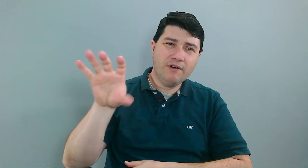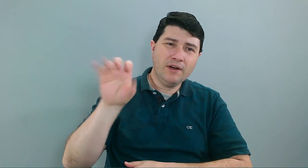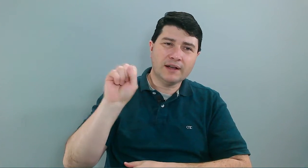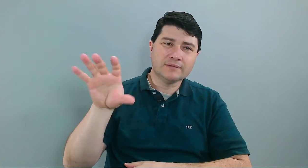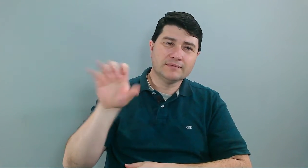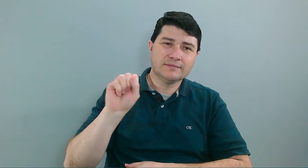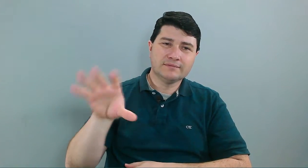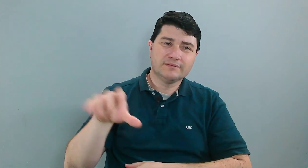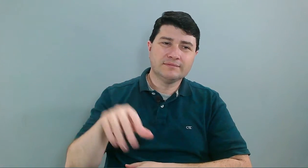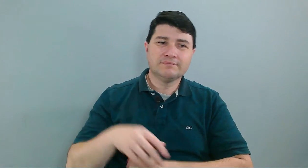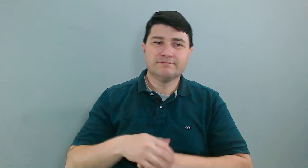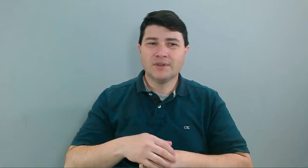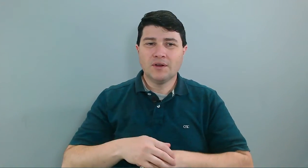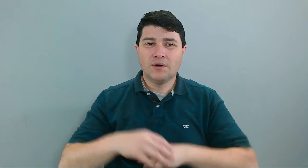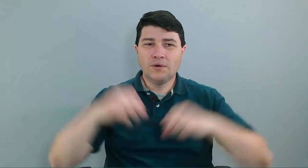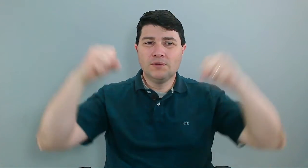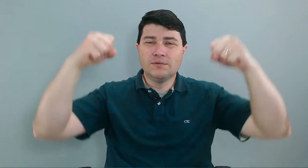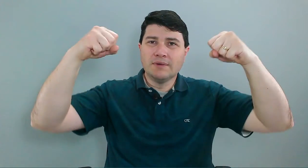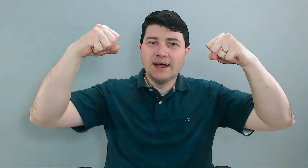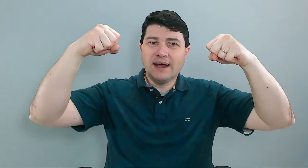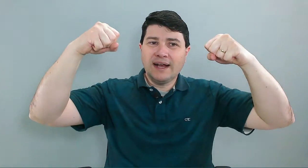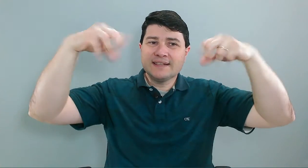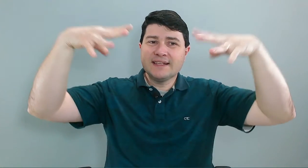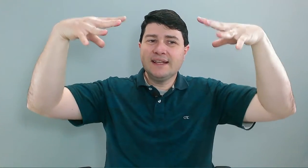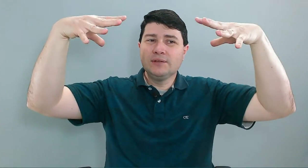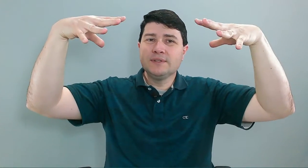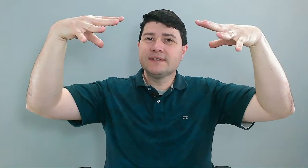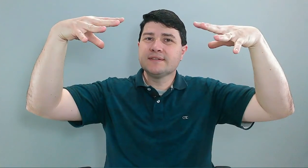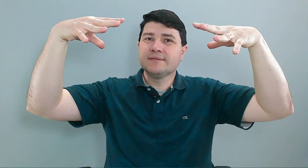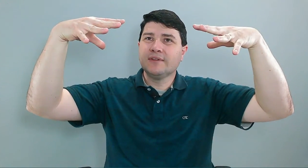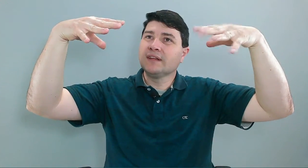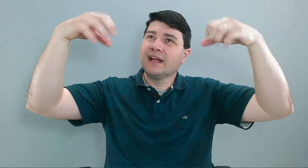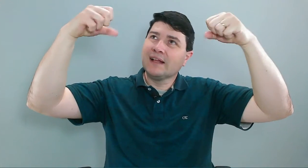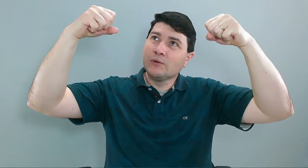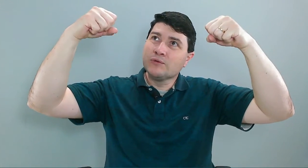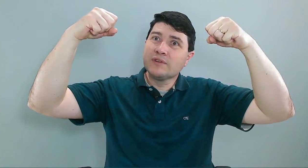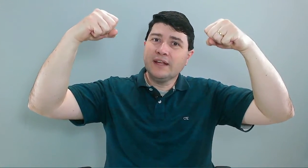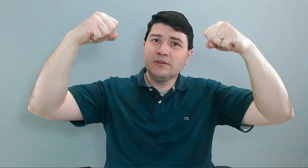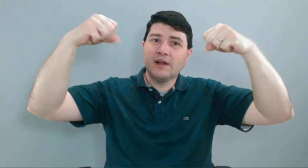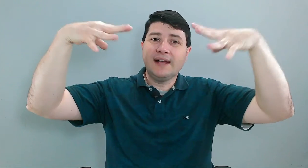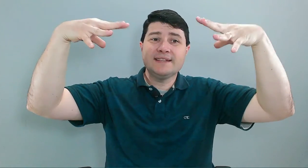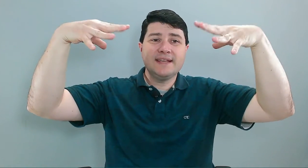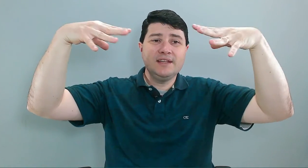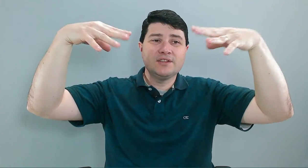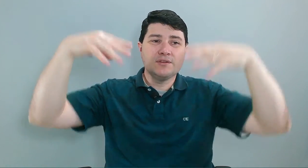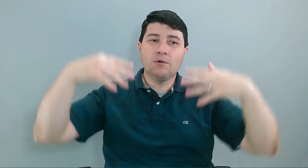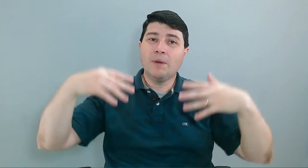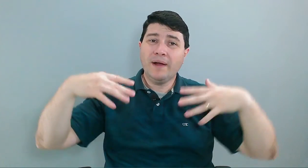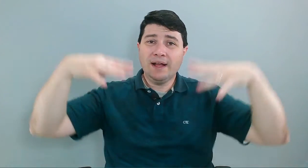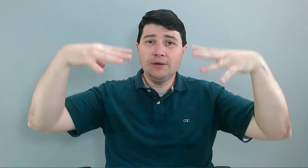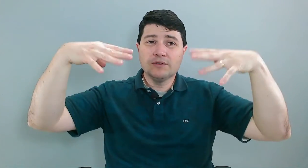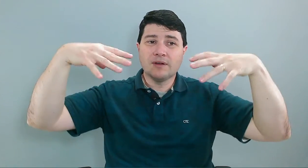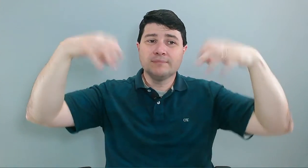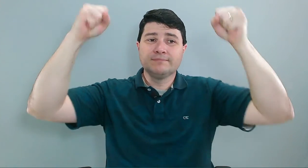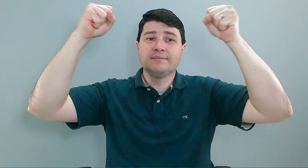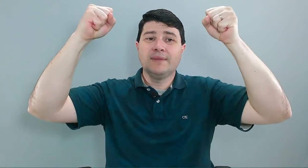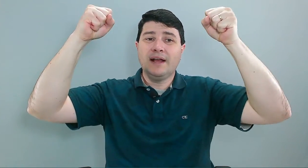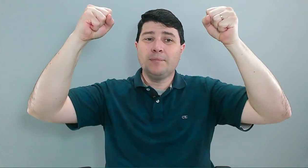fora. Ou acender a luz. Tá a luz do teto, ó, acende. Ou apagar a luz, ó,